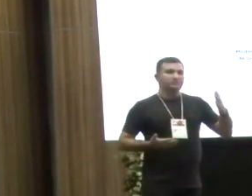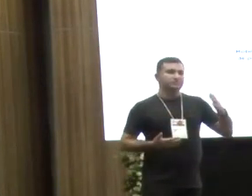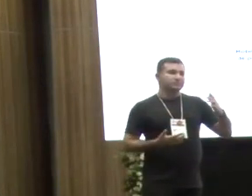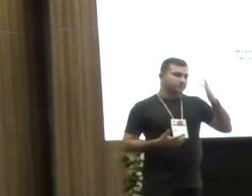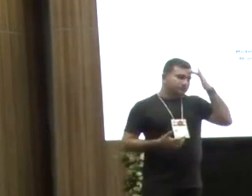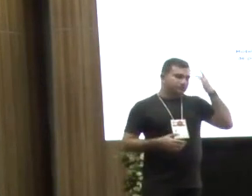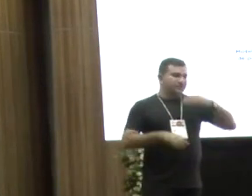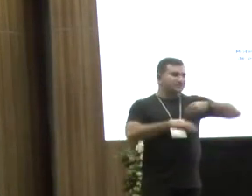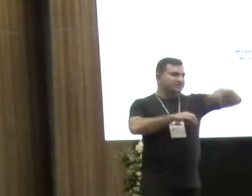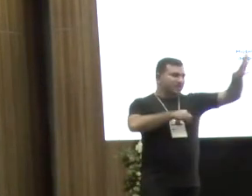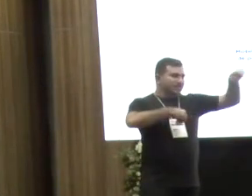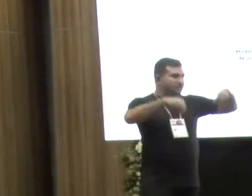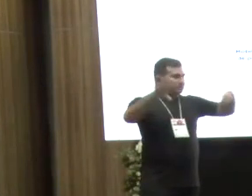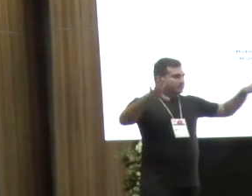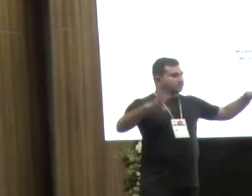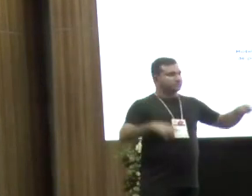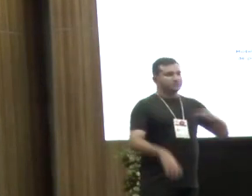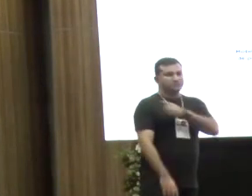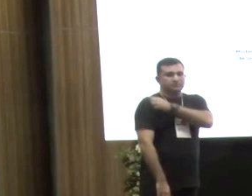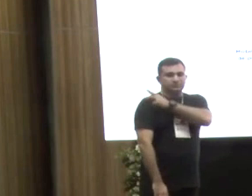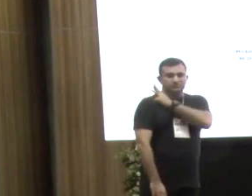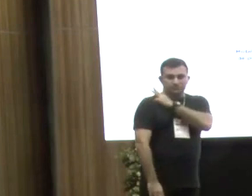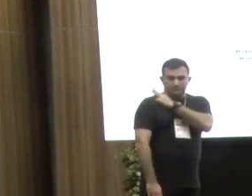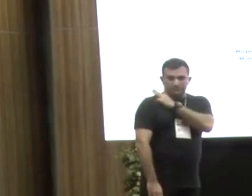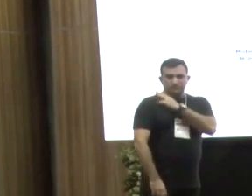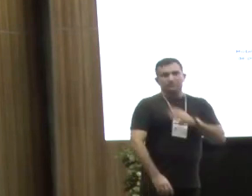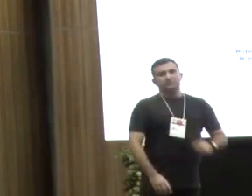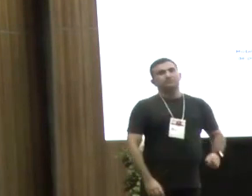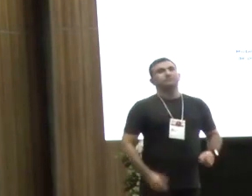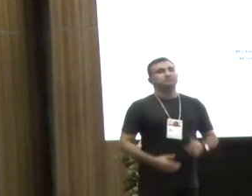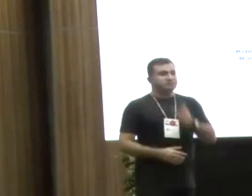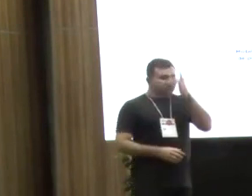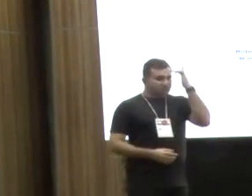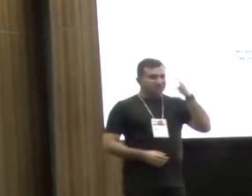Brasil. É altíssimo prejuízo.